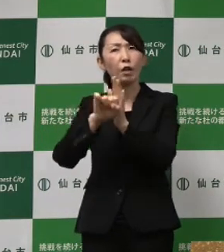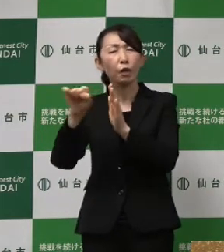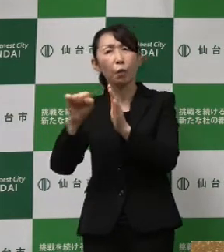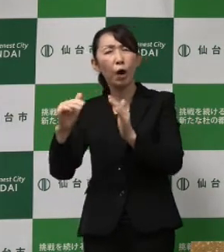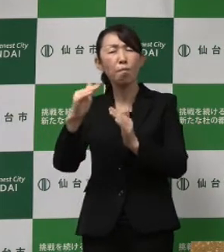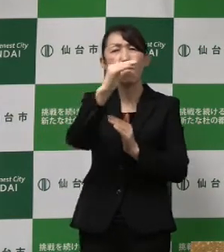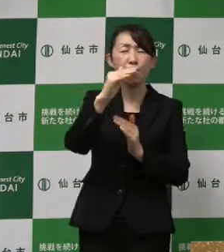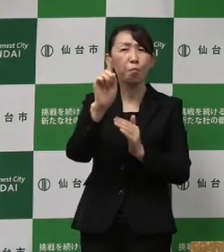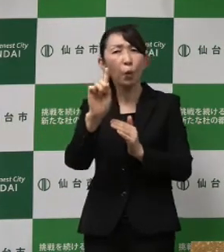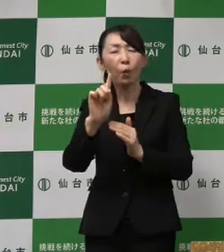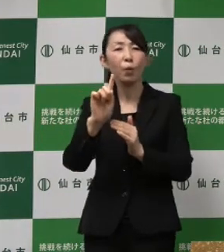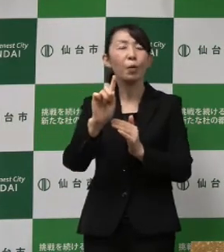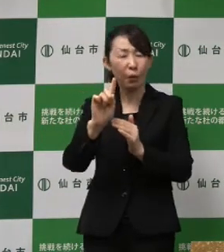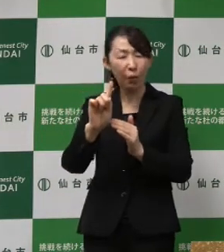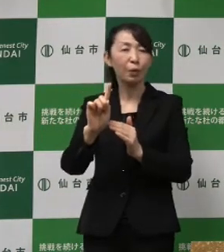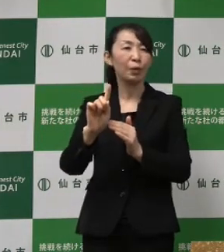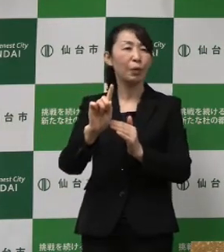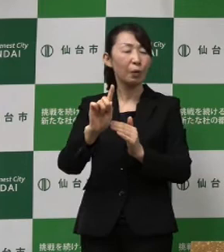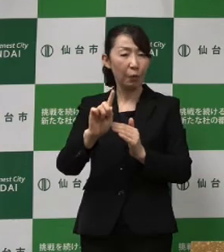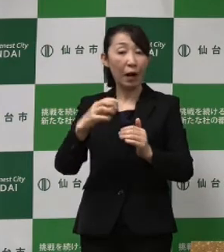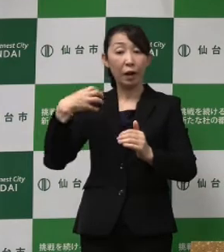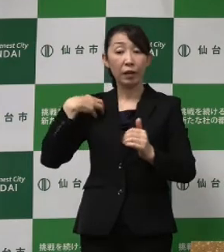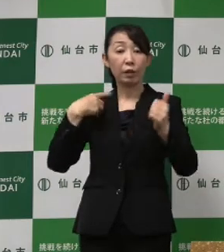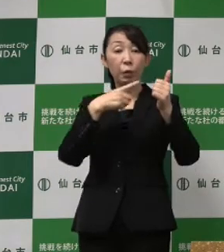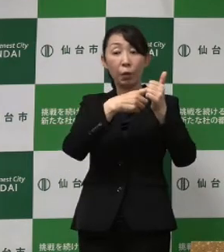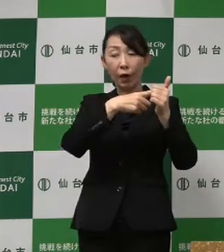と担当が出てますので、説明させていただ